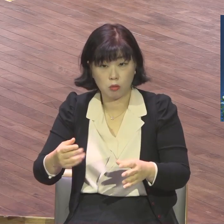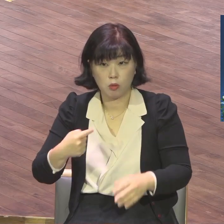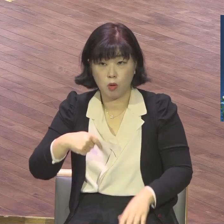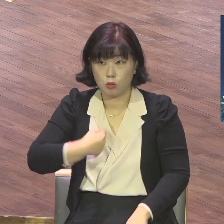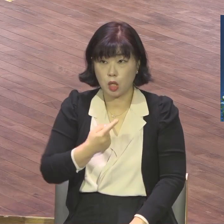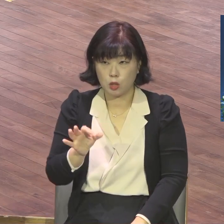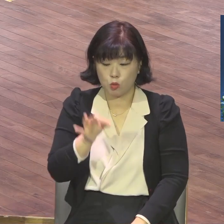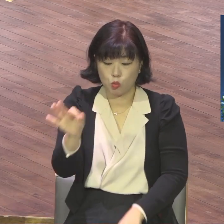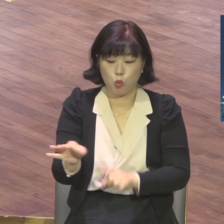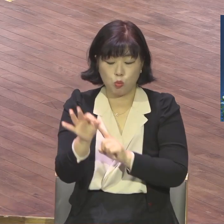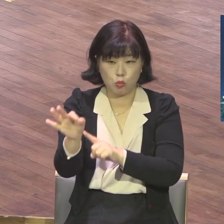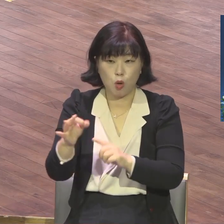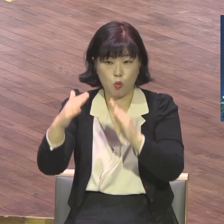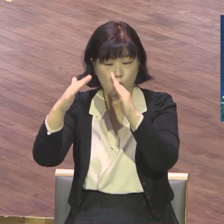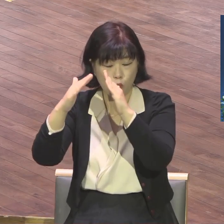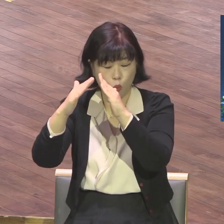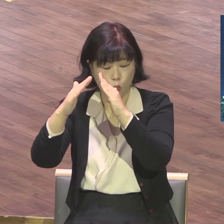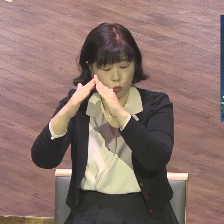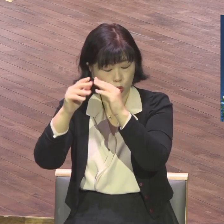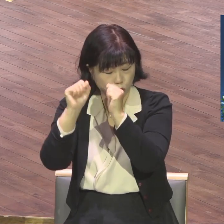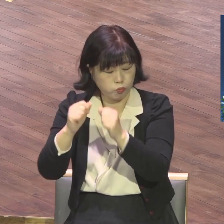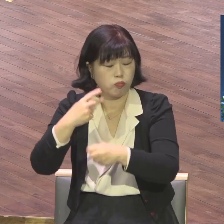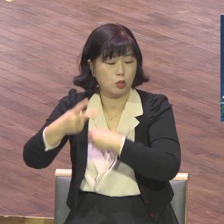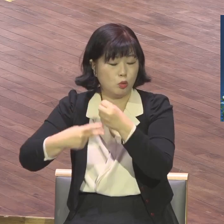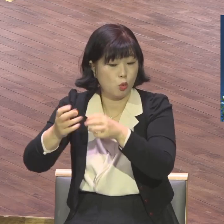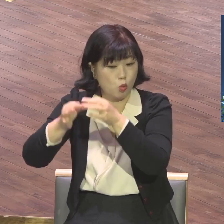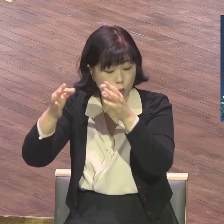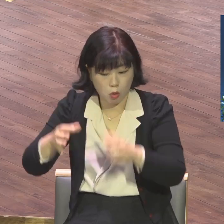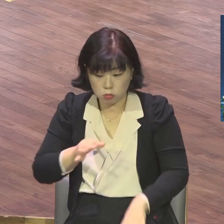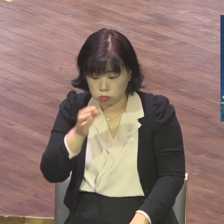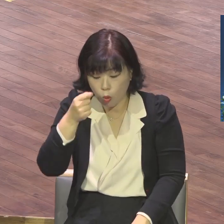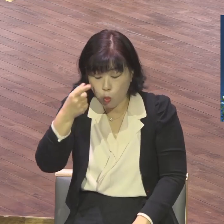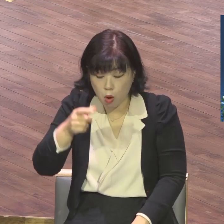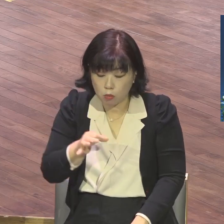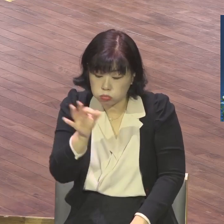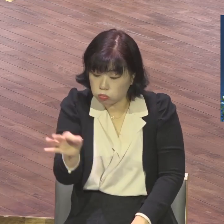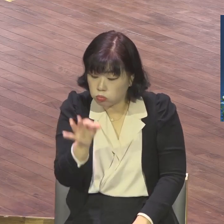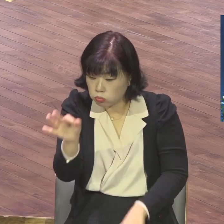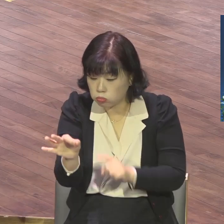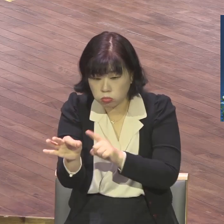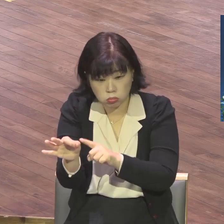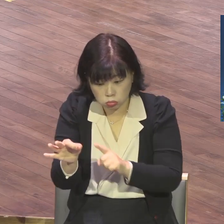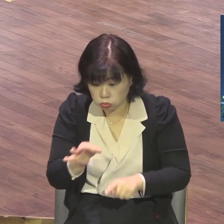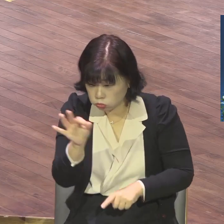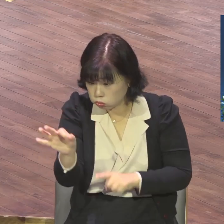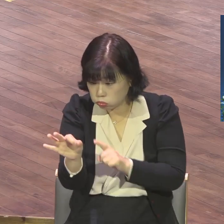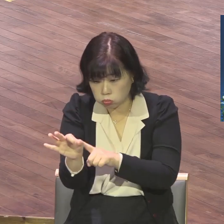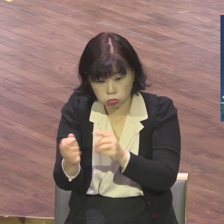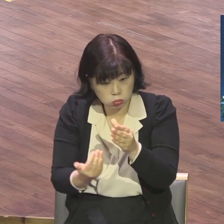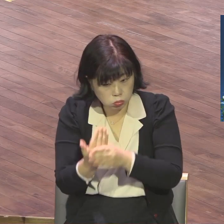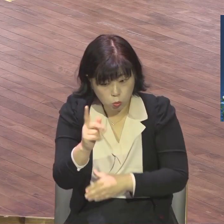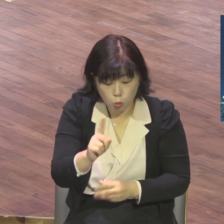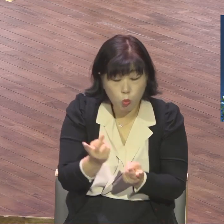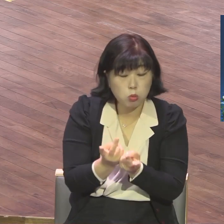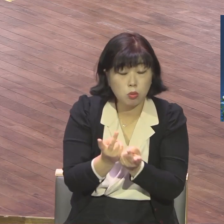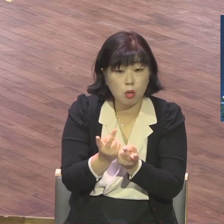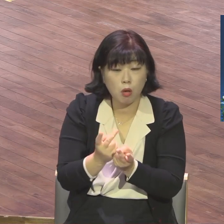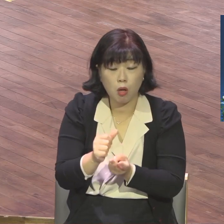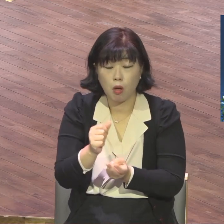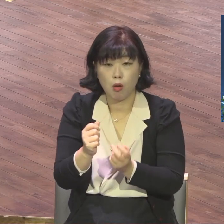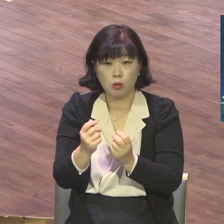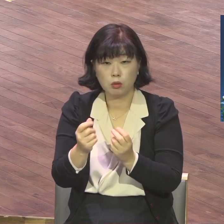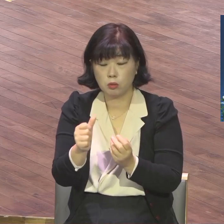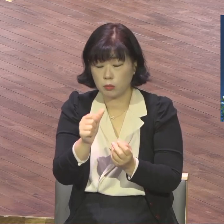하겠어요? 아무것도 못해요. 그럼 어떻게 이 집을 빌릴 수 있는 이 비용이 어디서 나느냐?